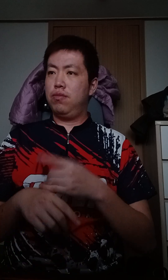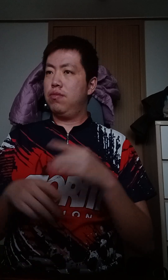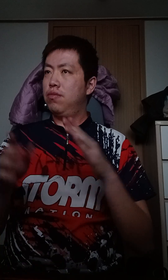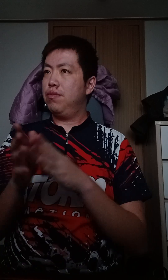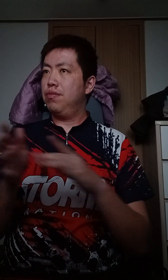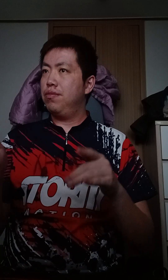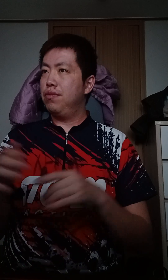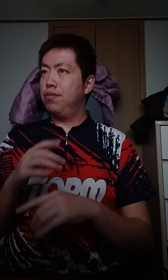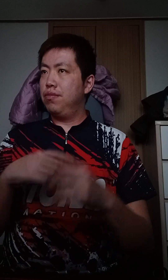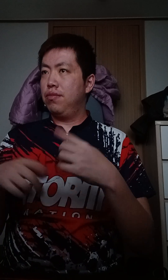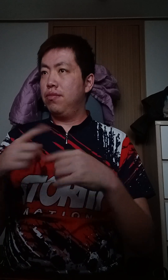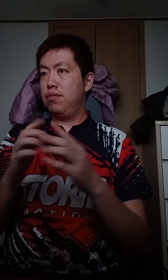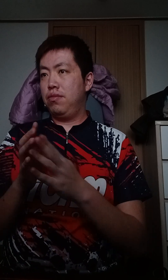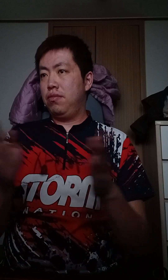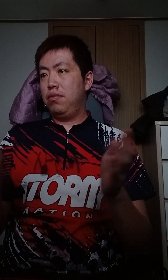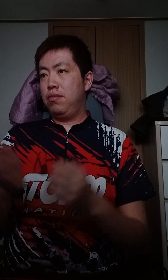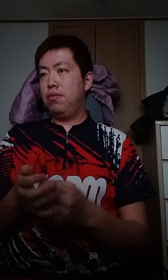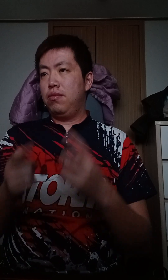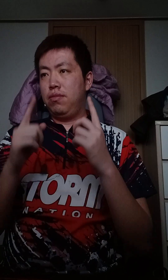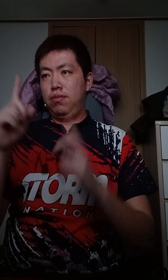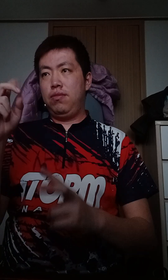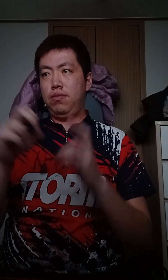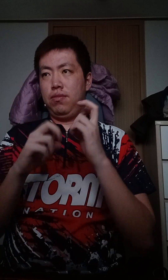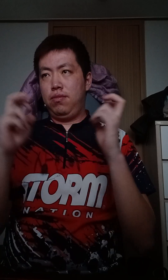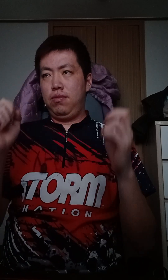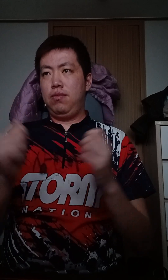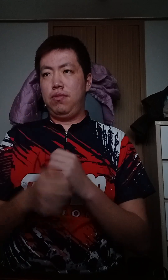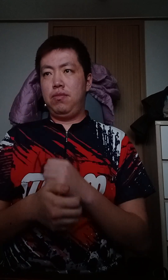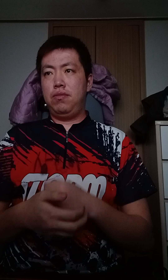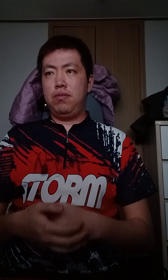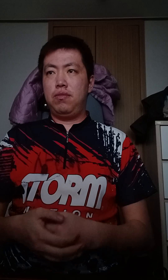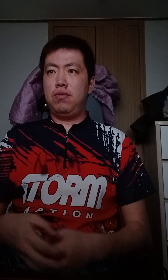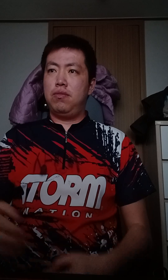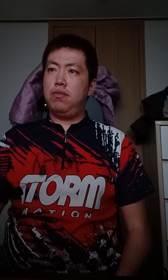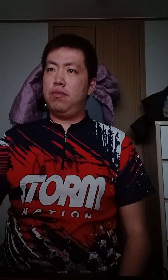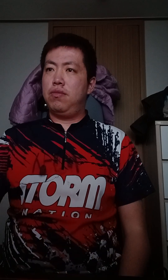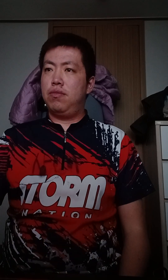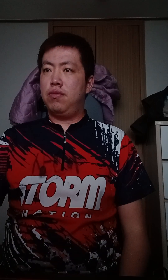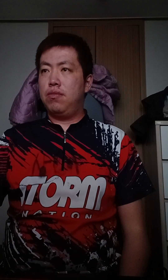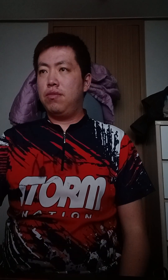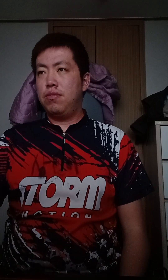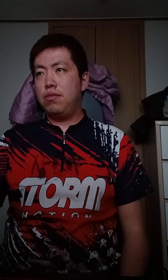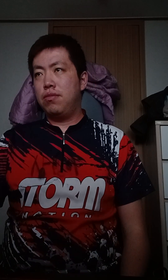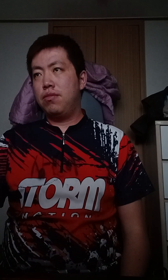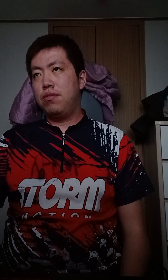국과수와 합동 현장 조사를 할 계획입니다. TV조선 이진석입니다.